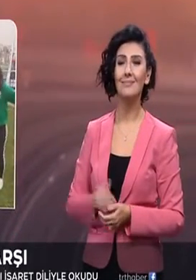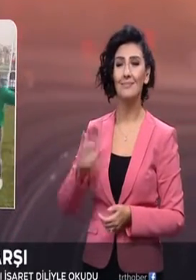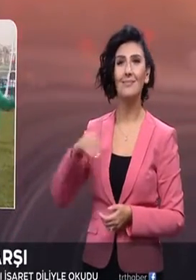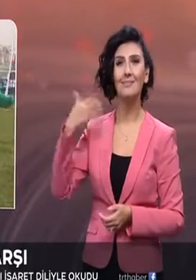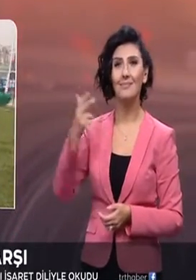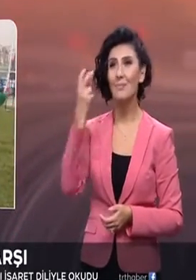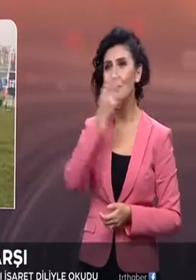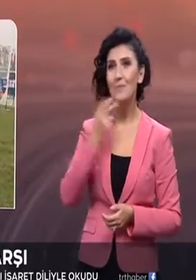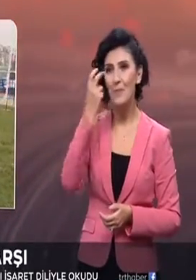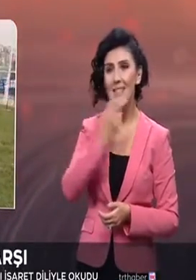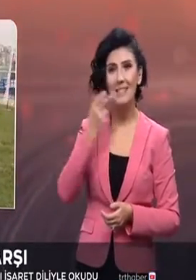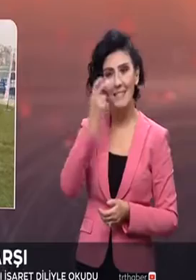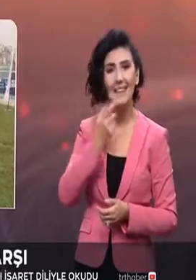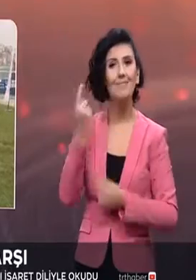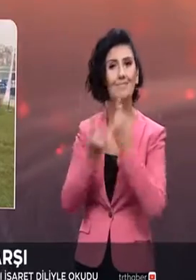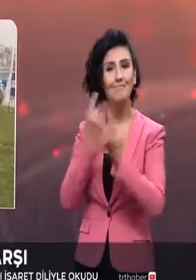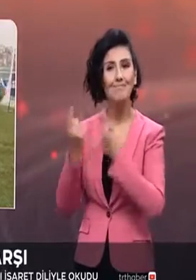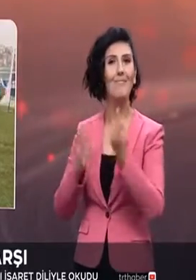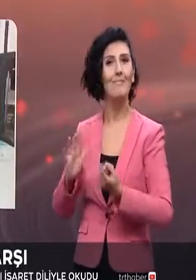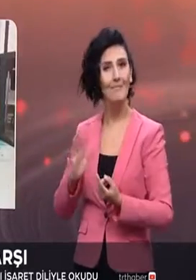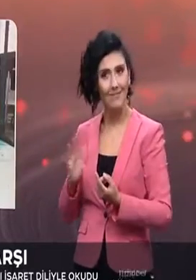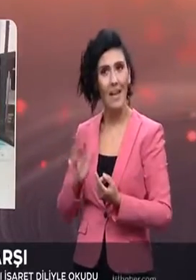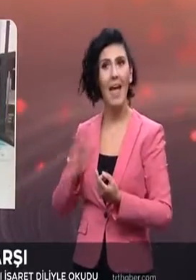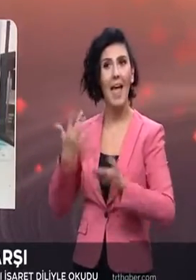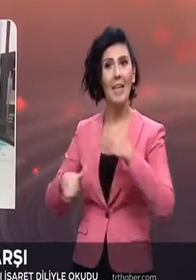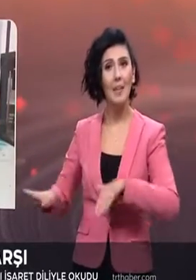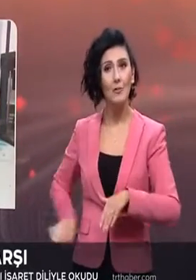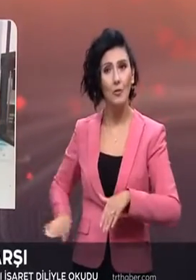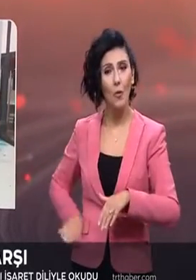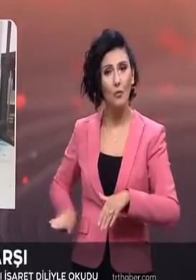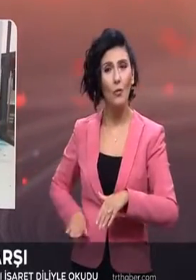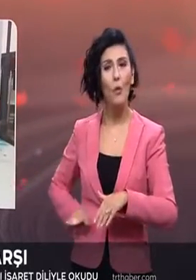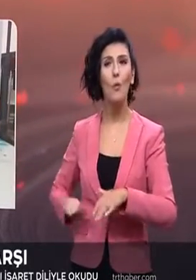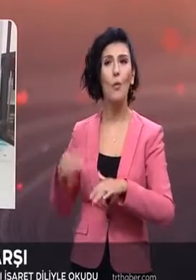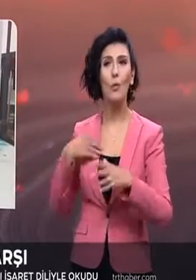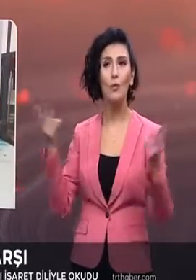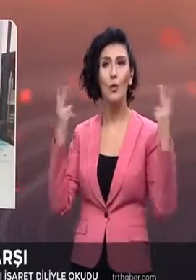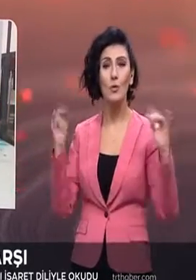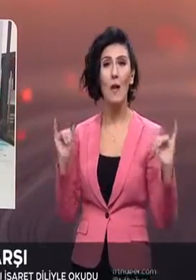Ardından müzik grubu şarkılarıyla etkinliği şenlendirdi. Engelli çocuklar folklor gösterisi sundu.